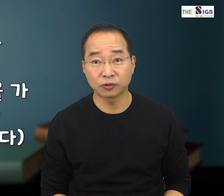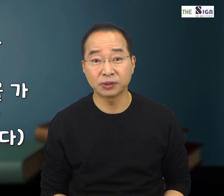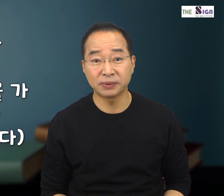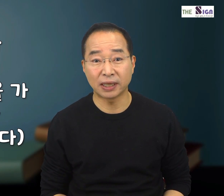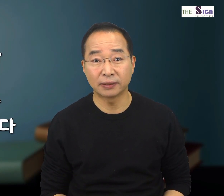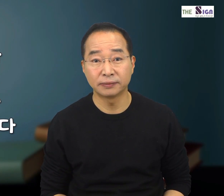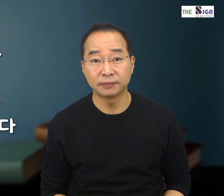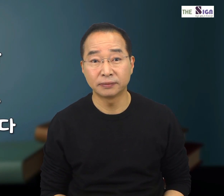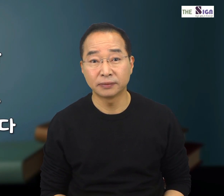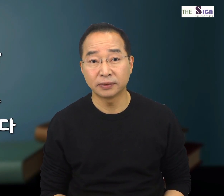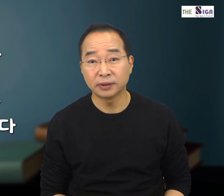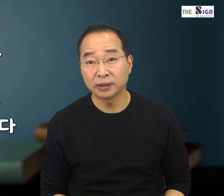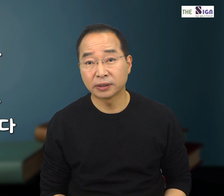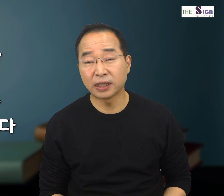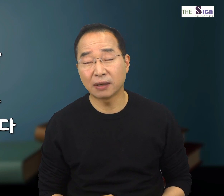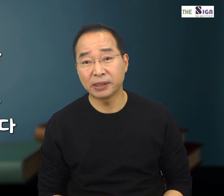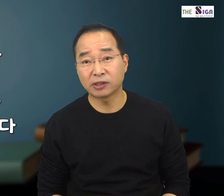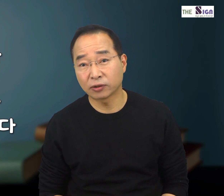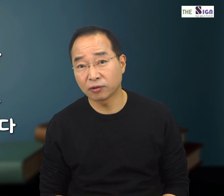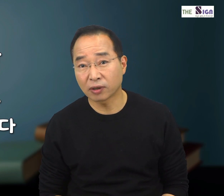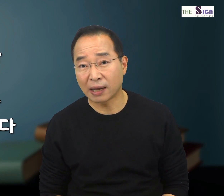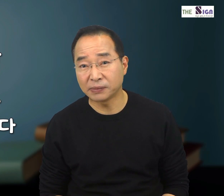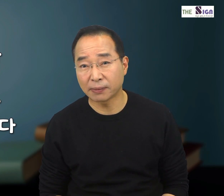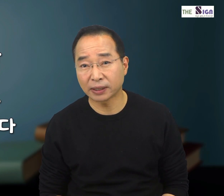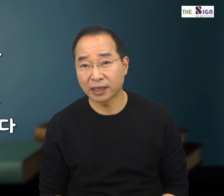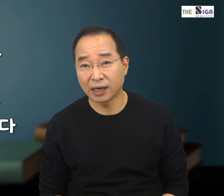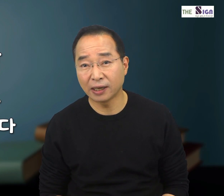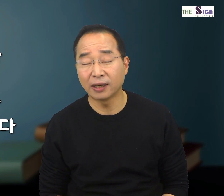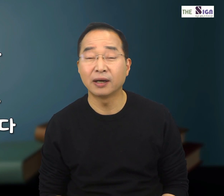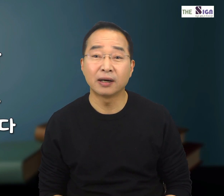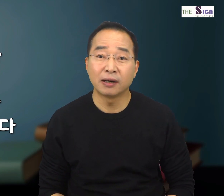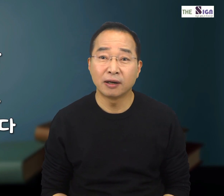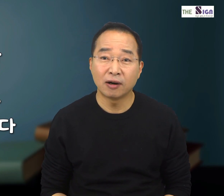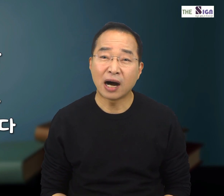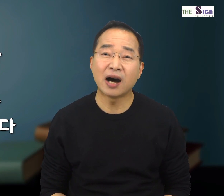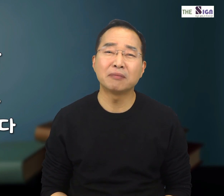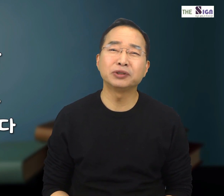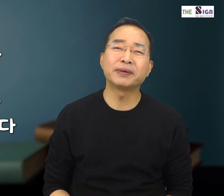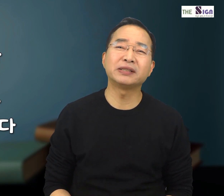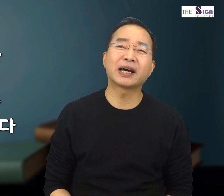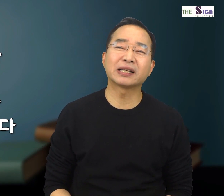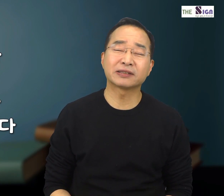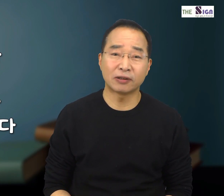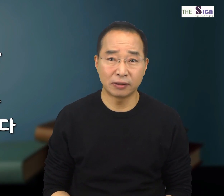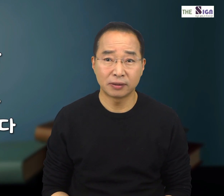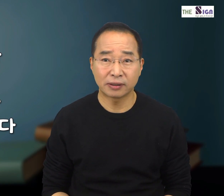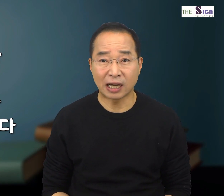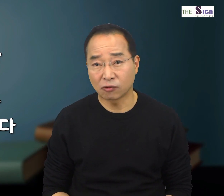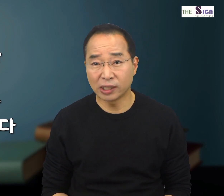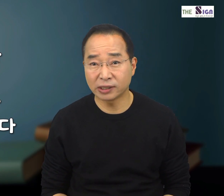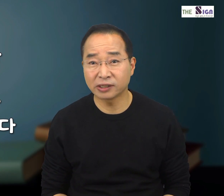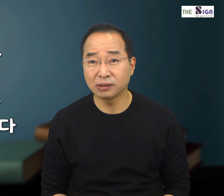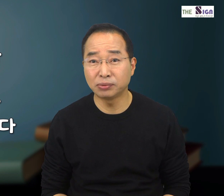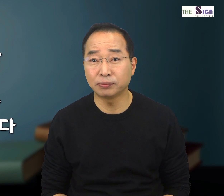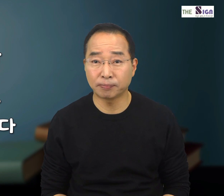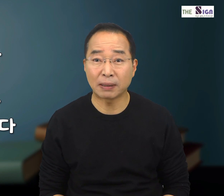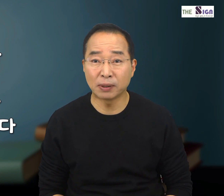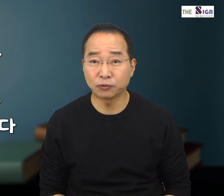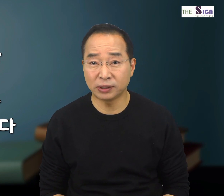씁니다. 그 다음에 이제 어떤 거 감 잡았다. 아 무슨 말인지 알았어 라고 할 때 쓰는 방법도